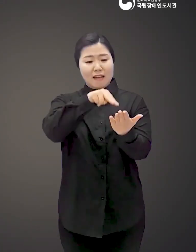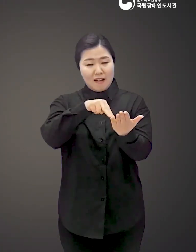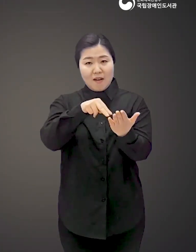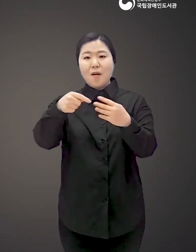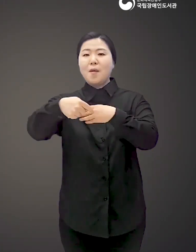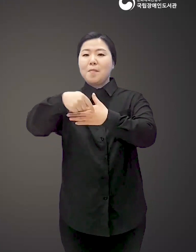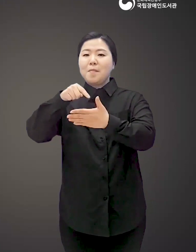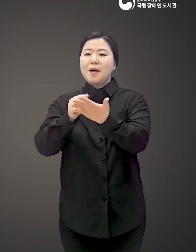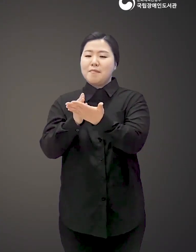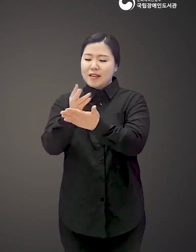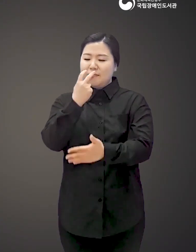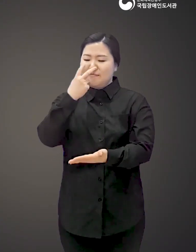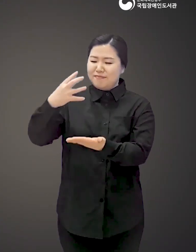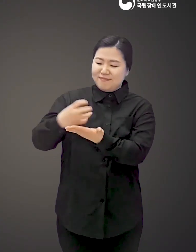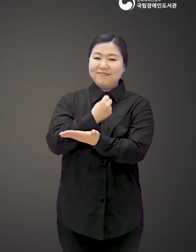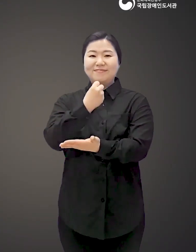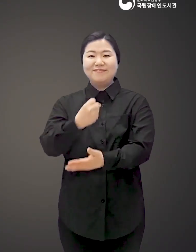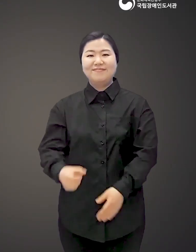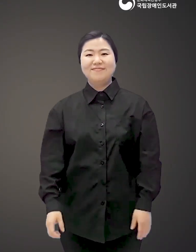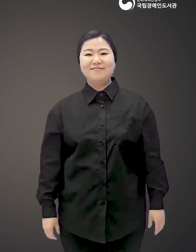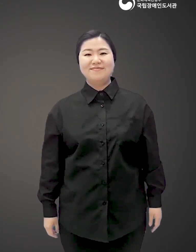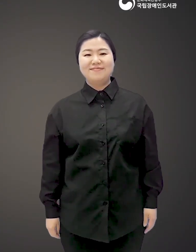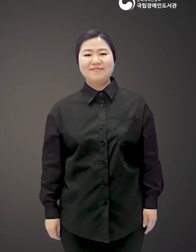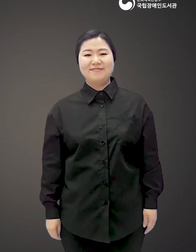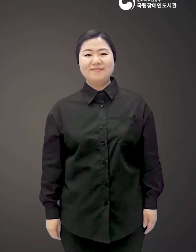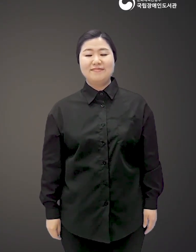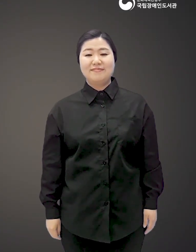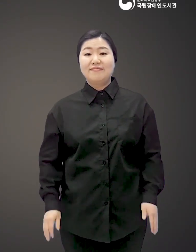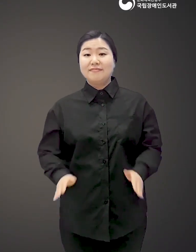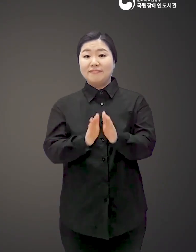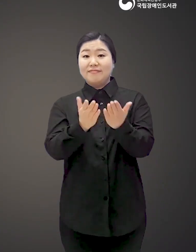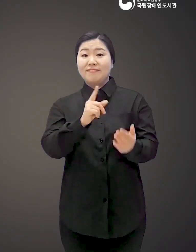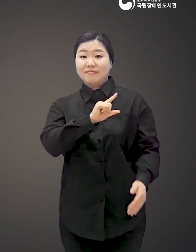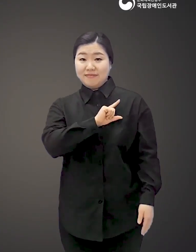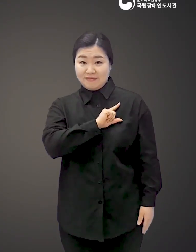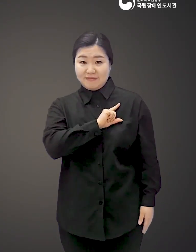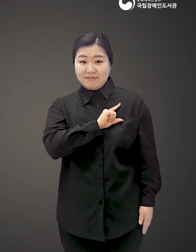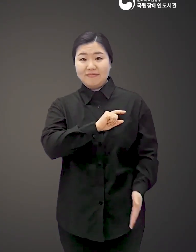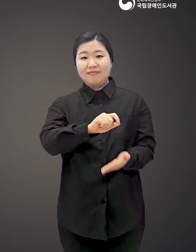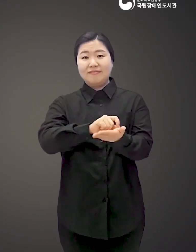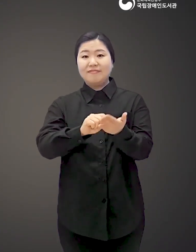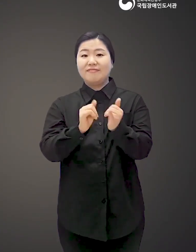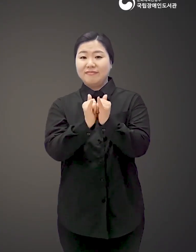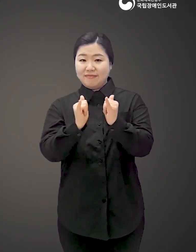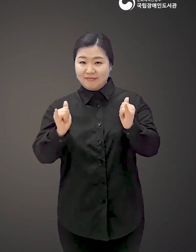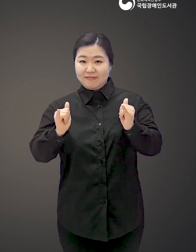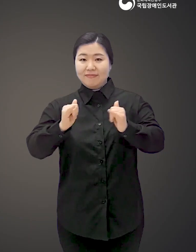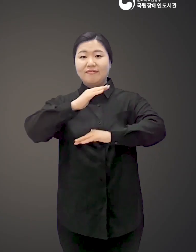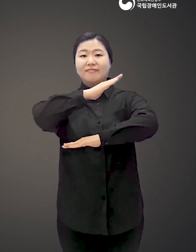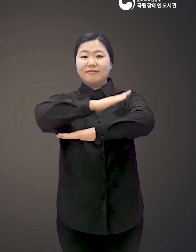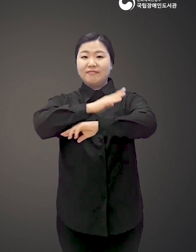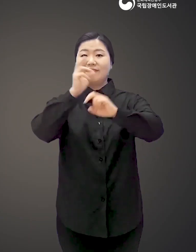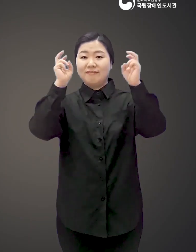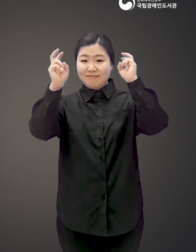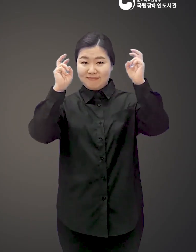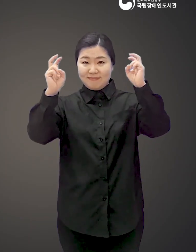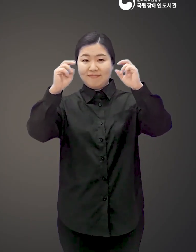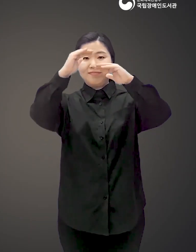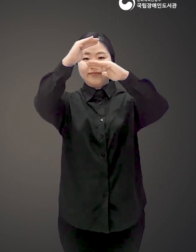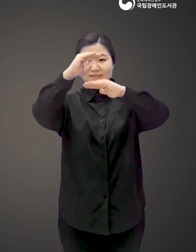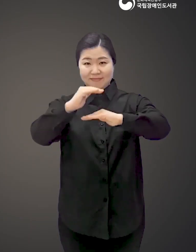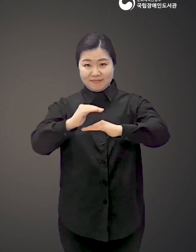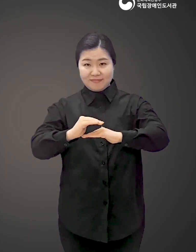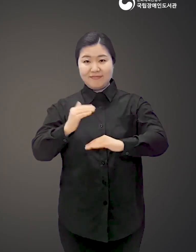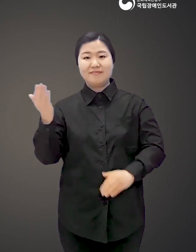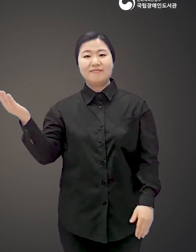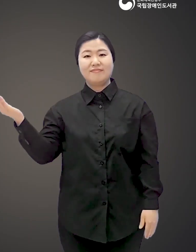한 권으로 통달하는 심리의 세계. 도서명, 마음을 꿰뚫는 일상의 심리학.